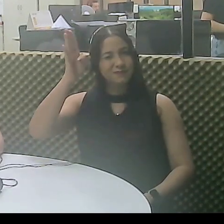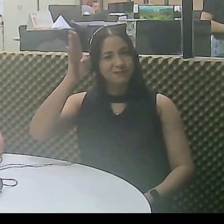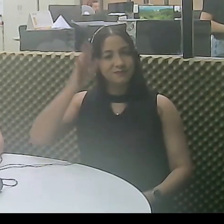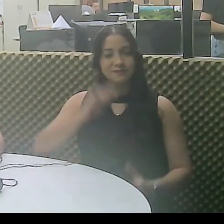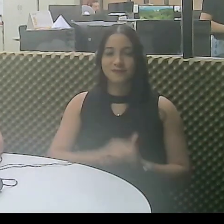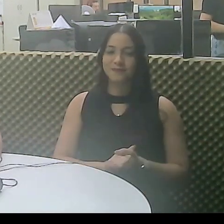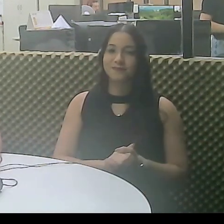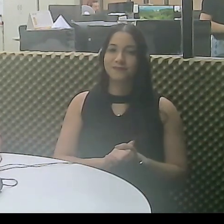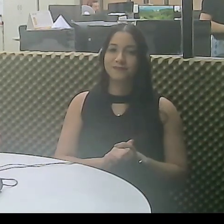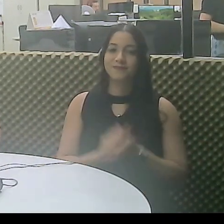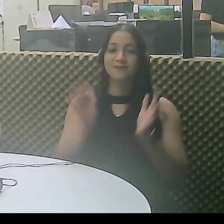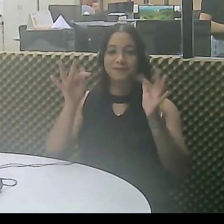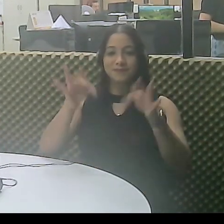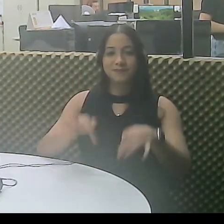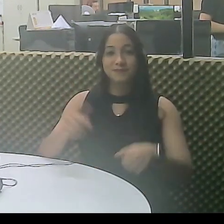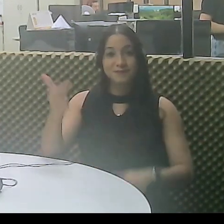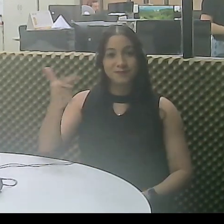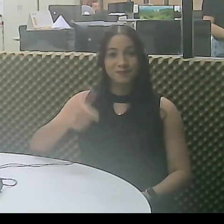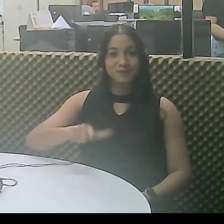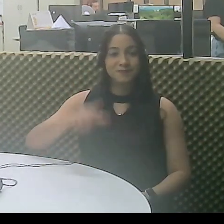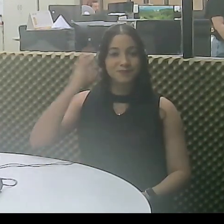até a próxima